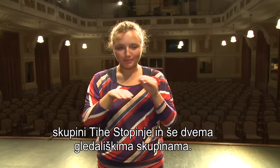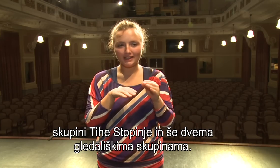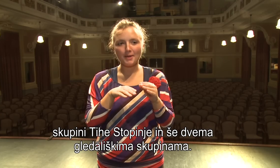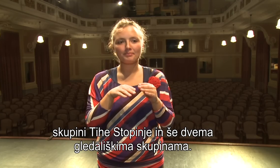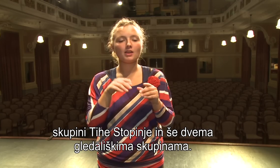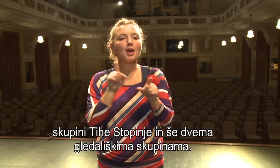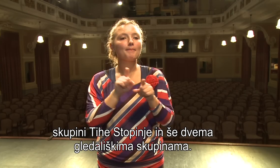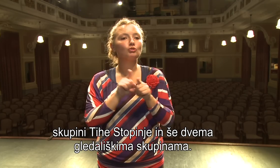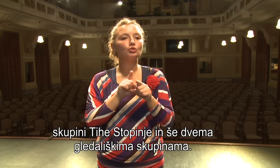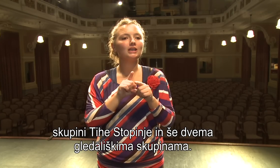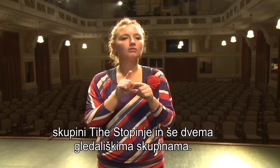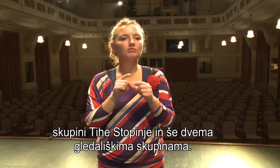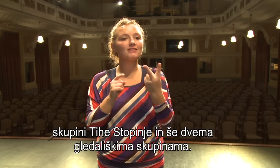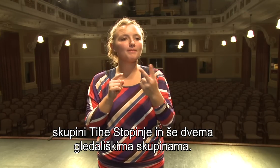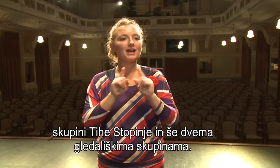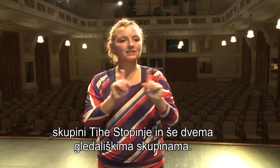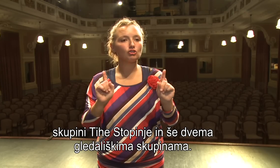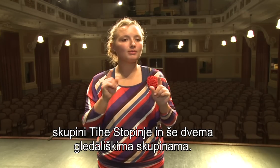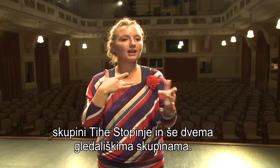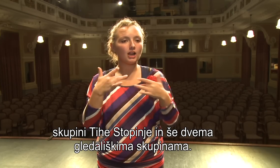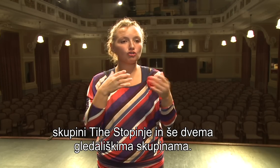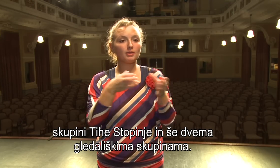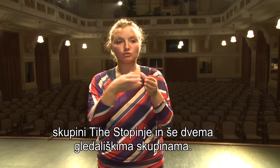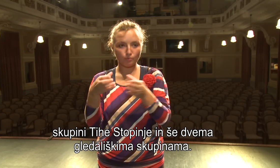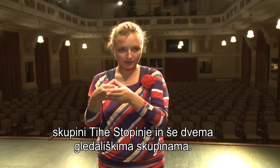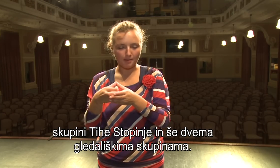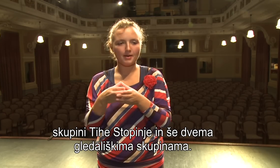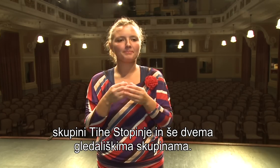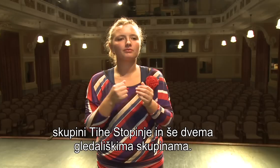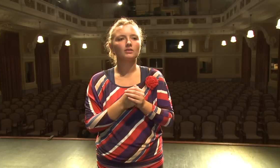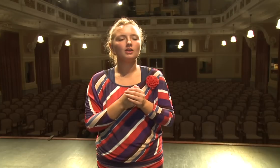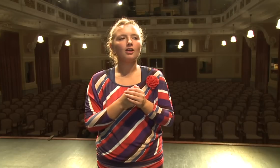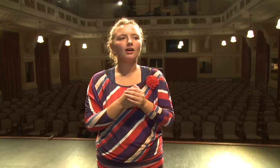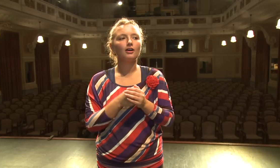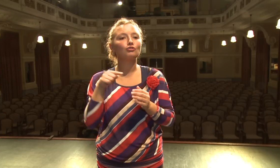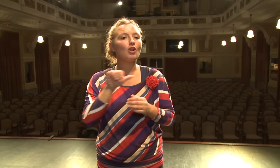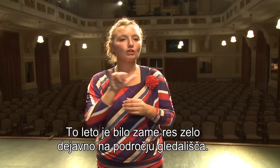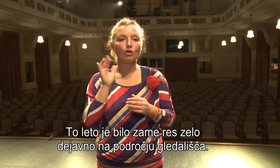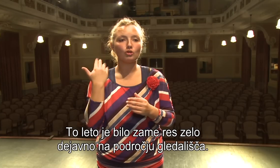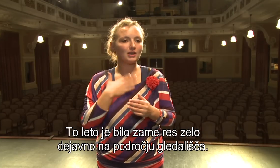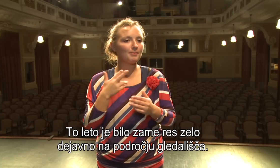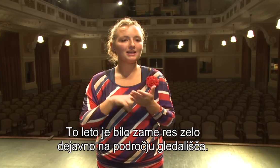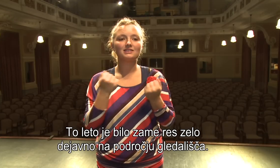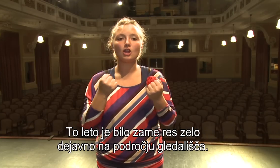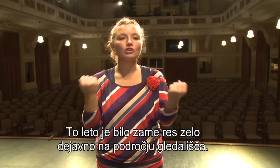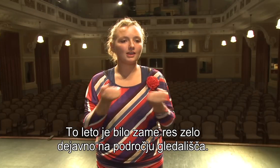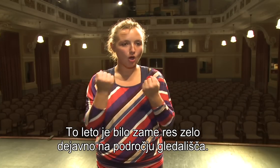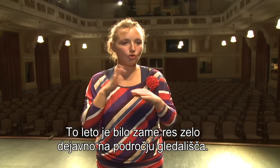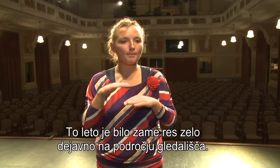stopinje, pa tudi dvema različnima gledališkima skupinama. To leto je zame res zelo dejavno na